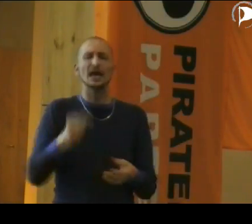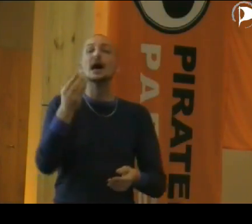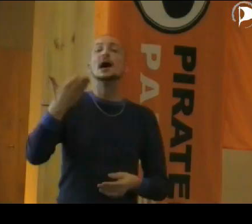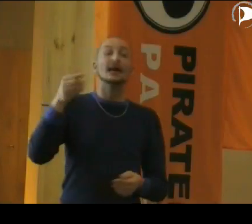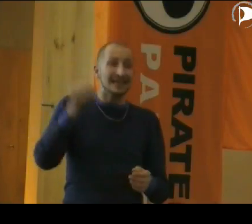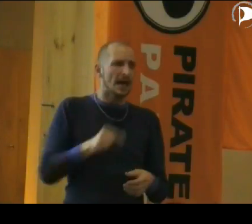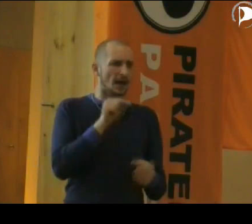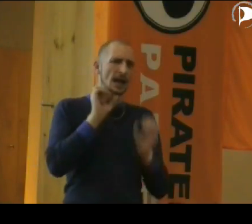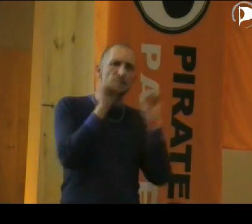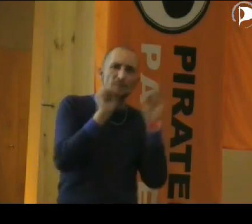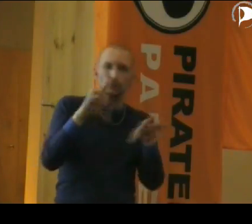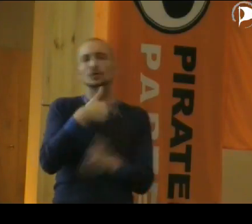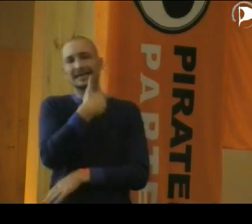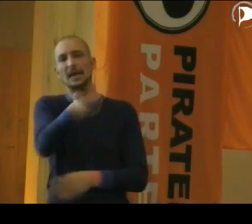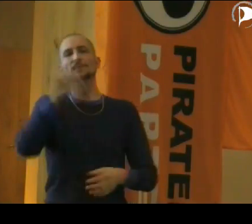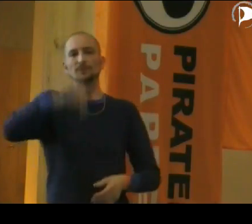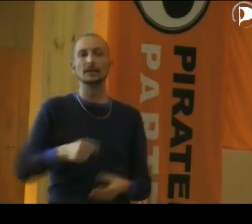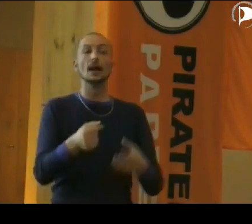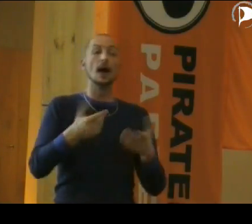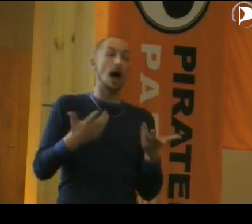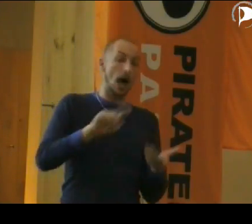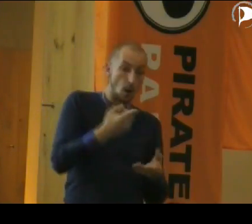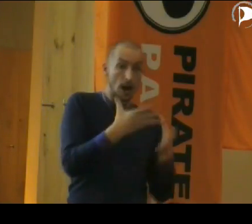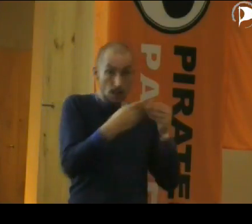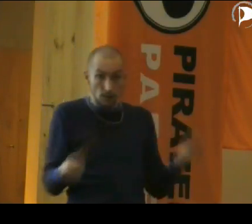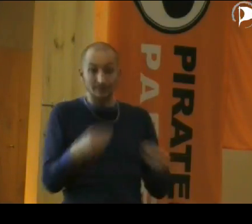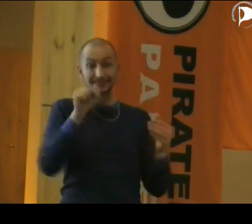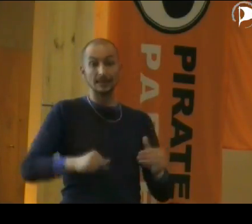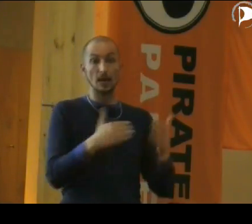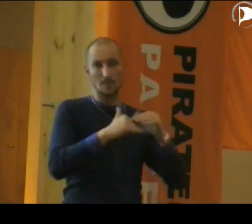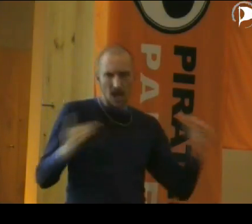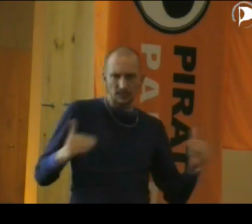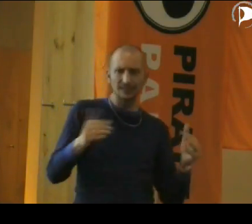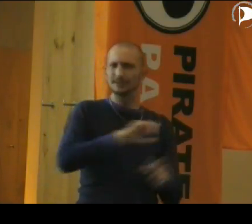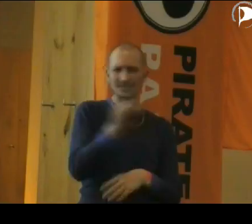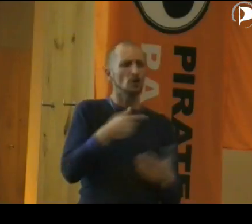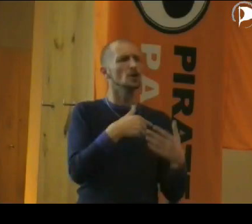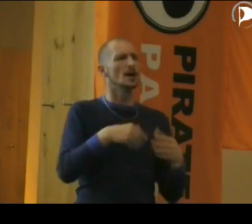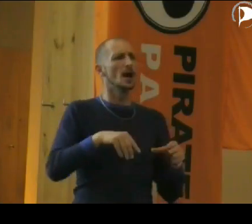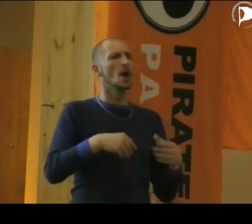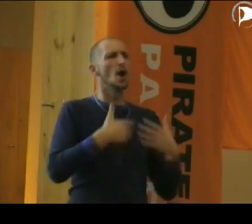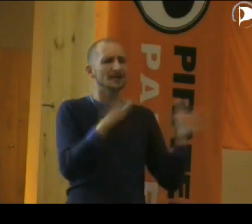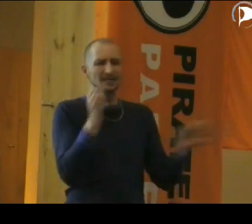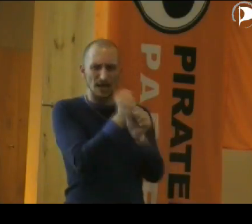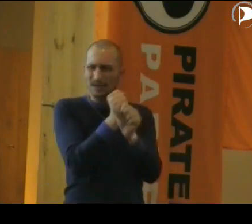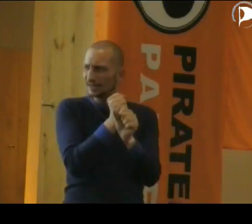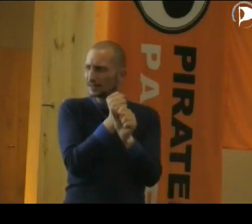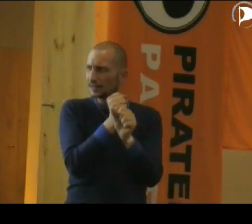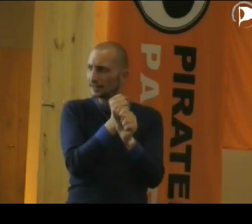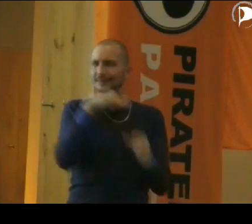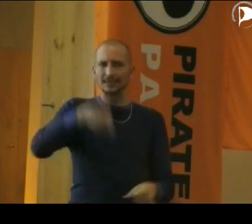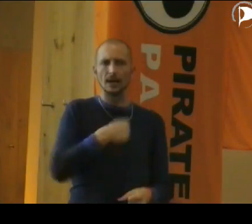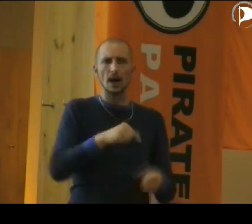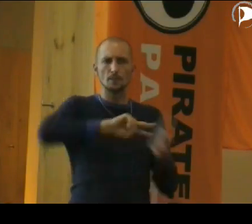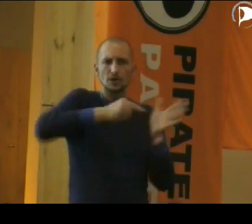die lösungen haben einfach mal war es überall die öffentlichkeit war aber etwas aufenthalt des politischen